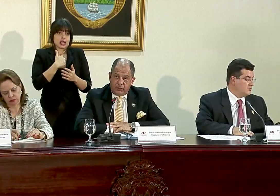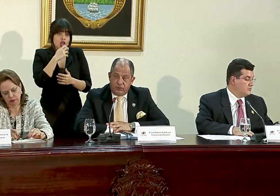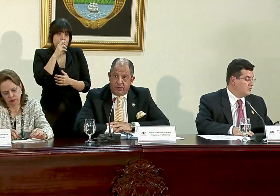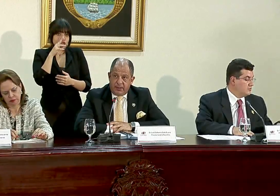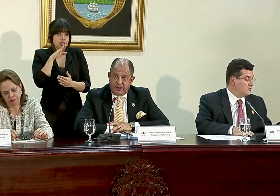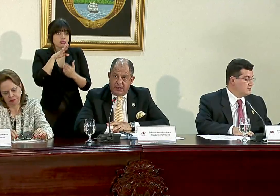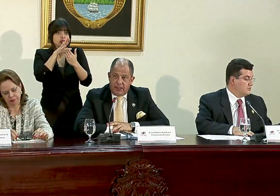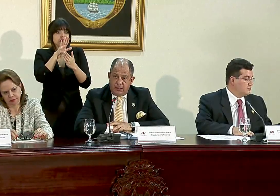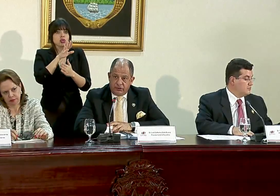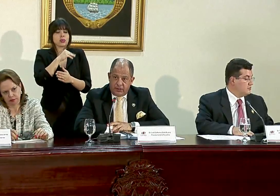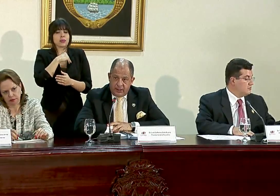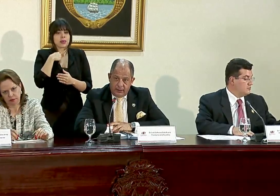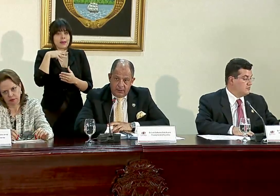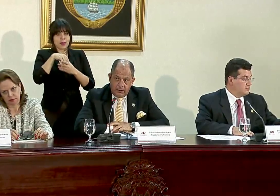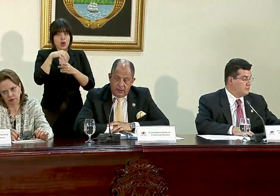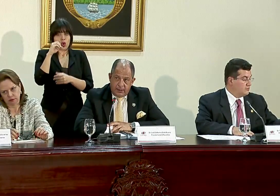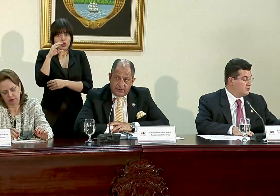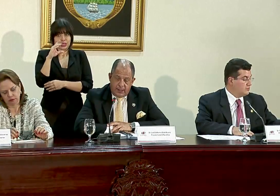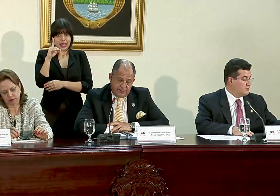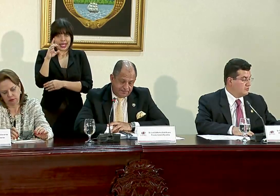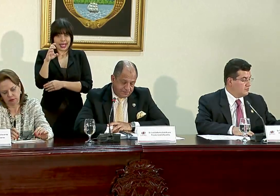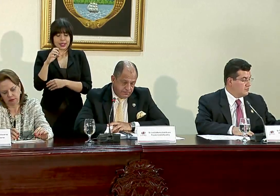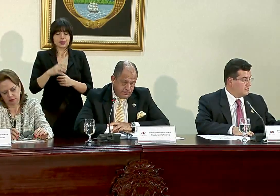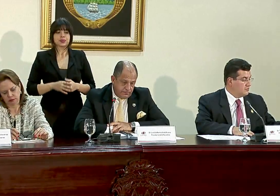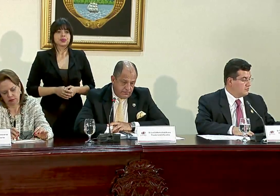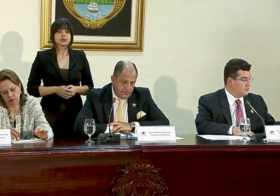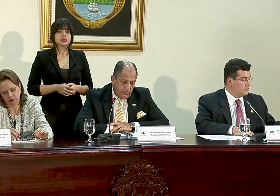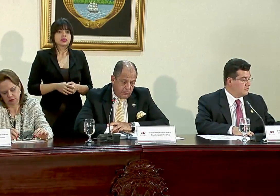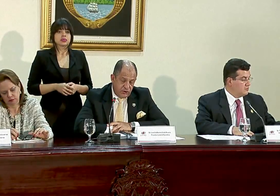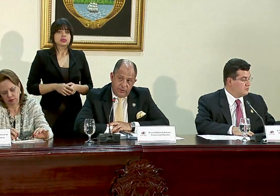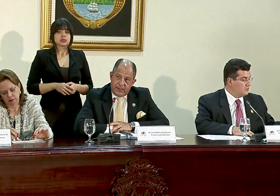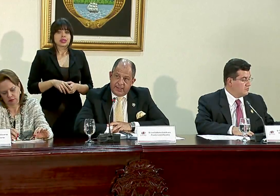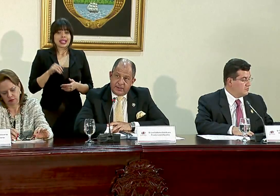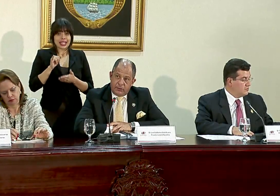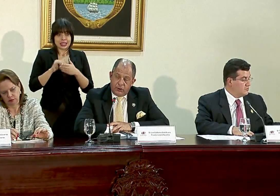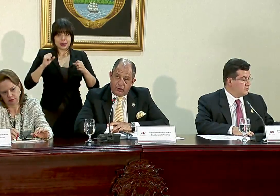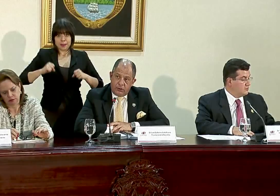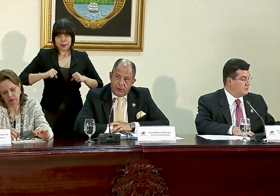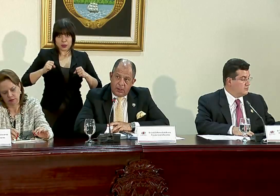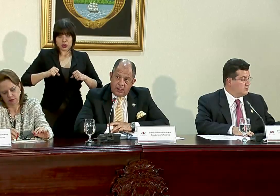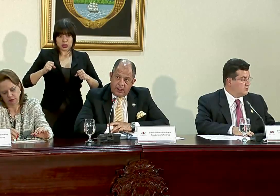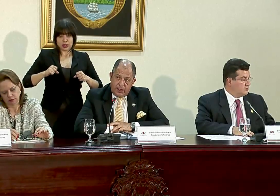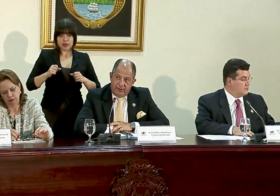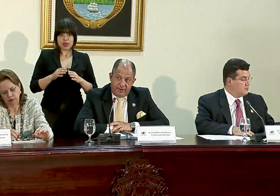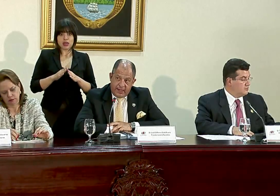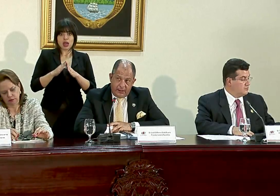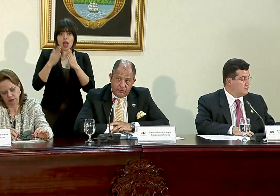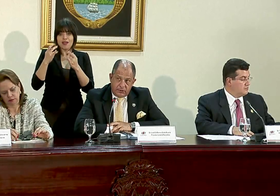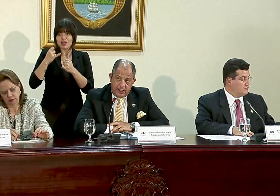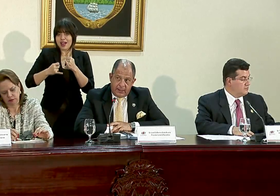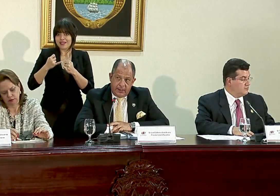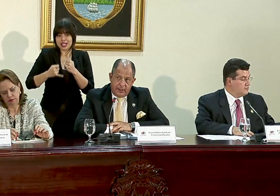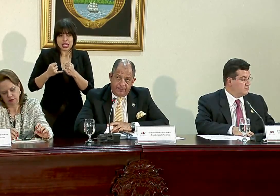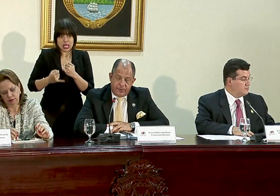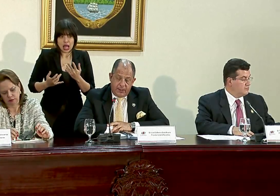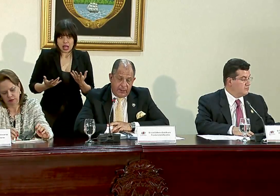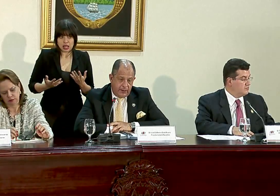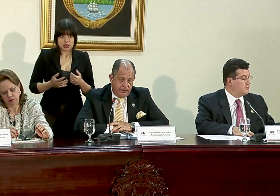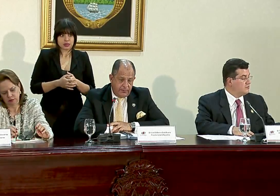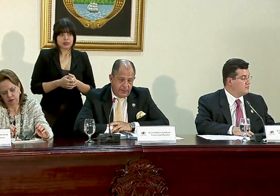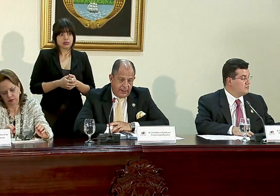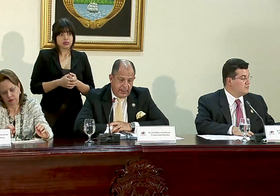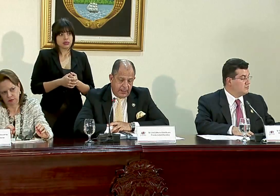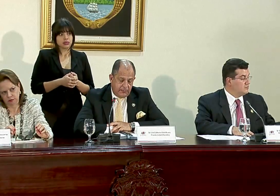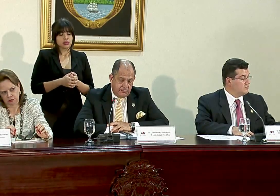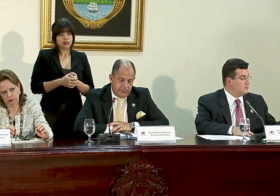respecto a su membresía en la OCDE esta posibilidad se abrió al final ya de